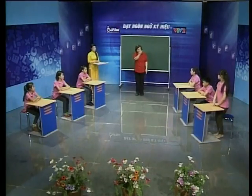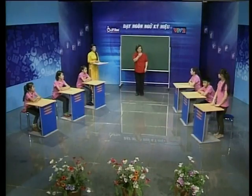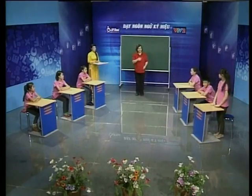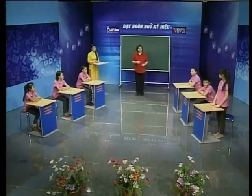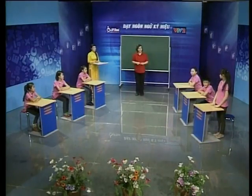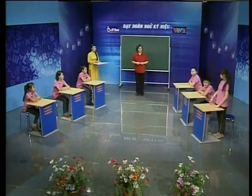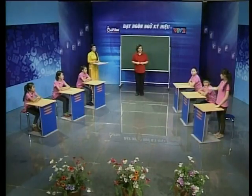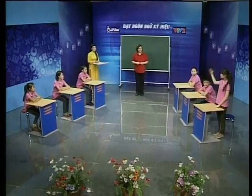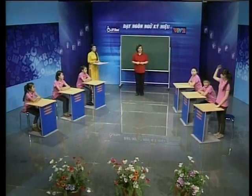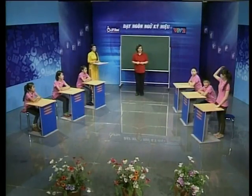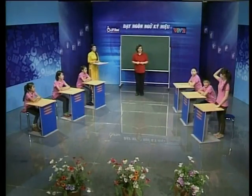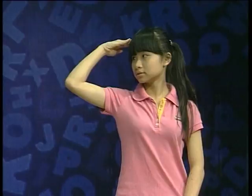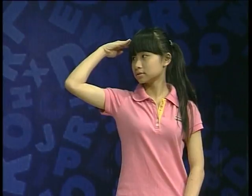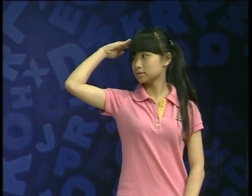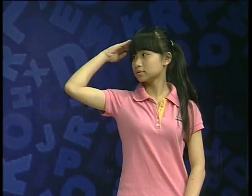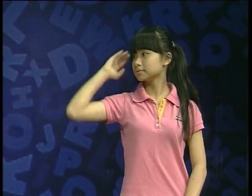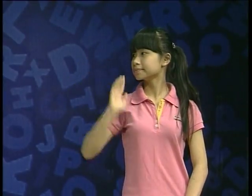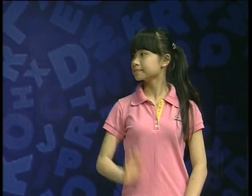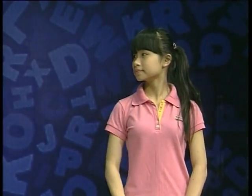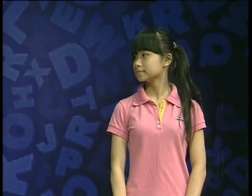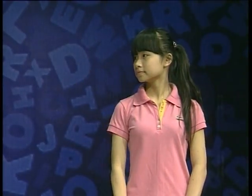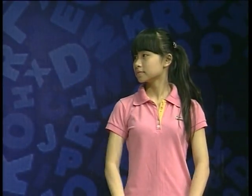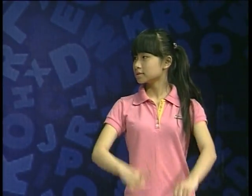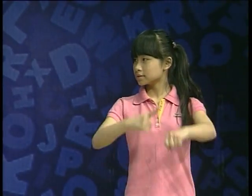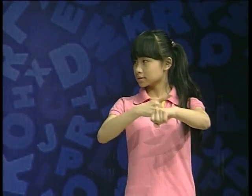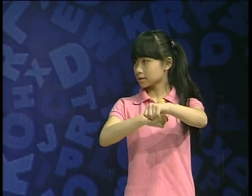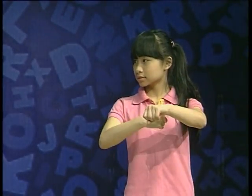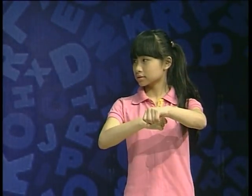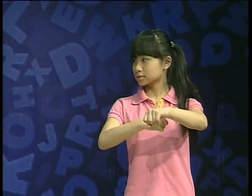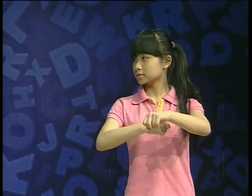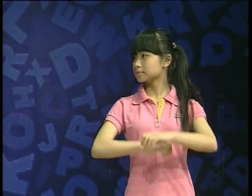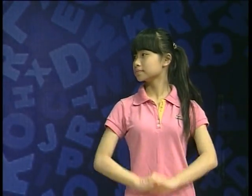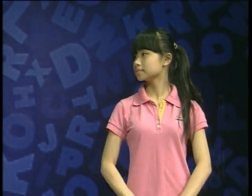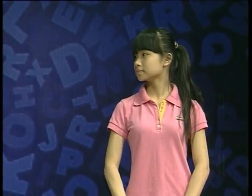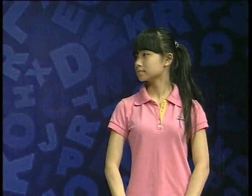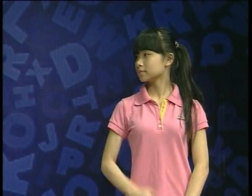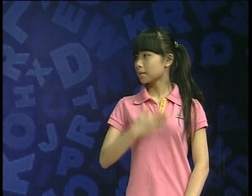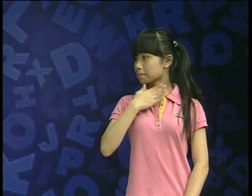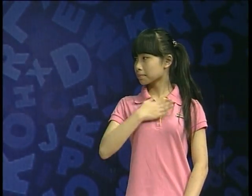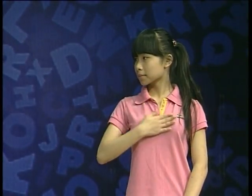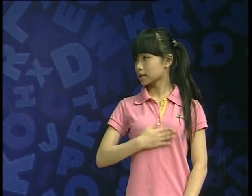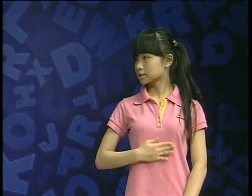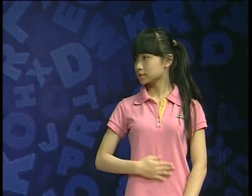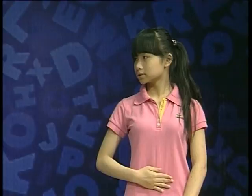Còn ký hiệu gì không nhỉ Ký hiệu đầu Tay Mình